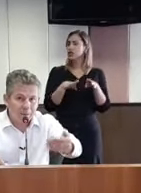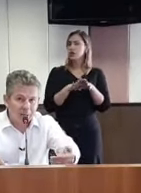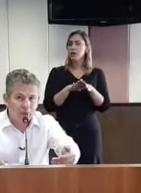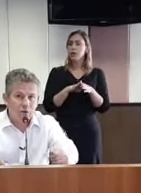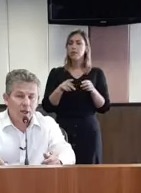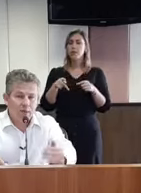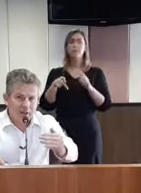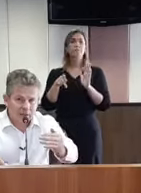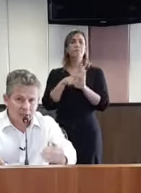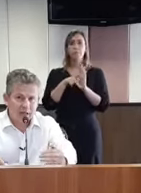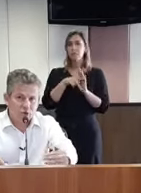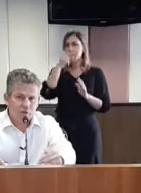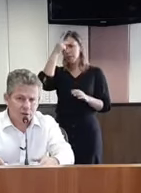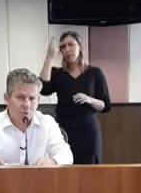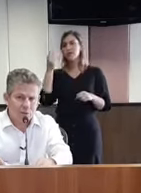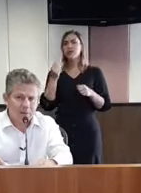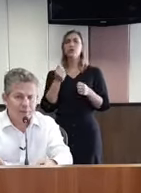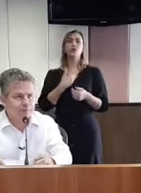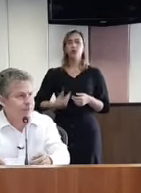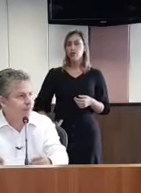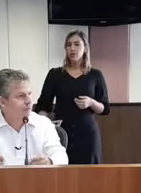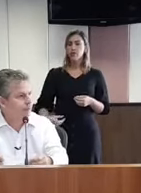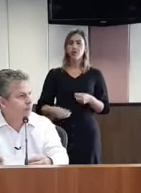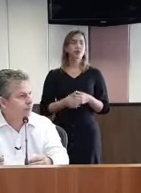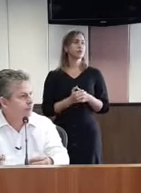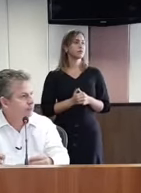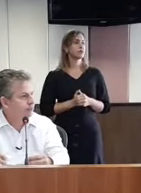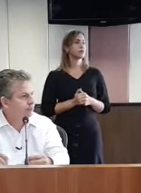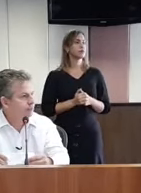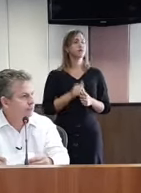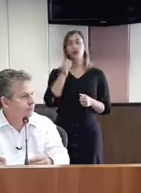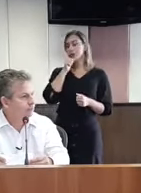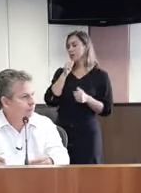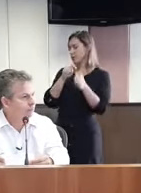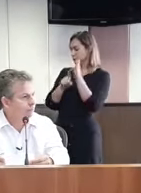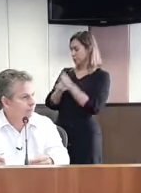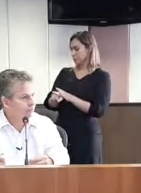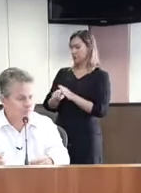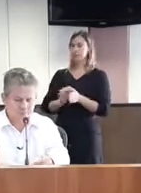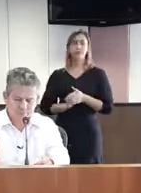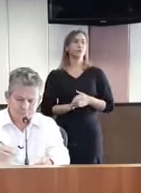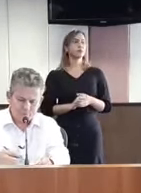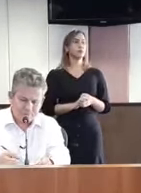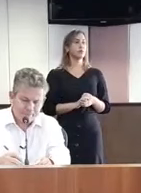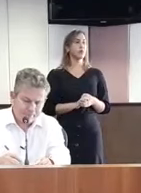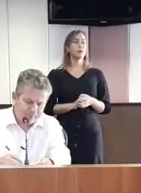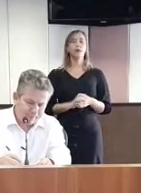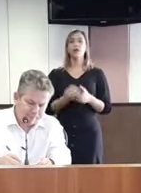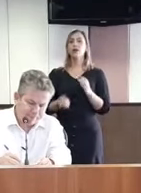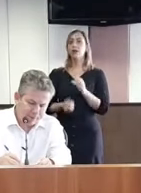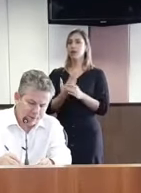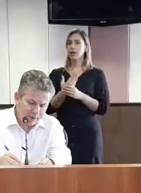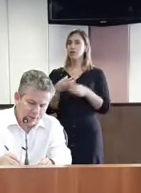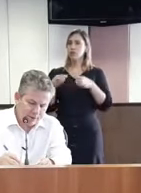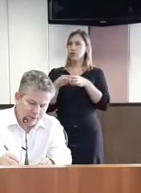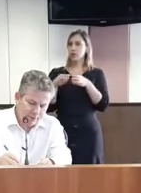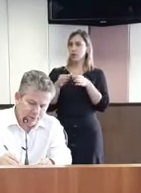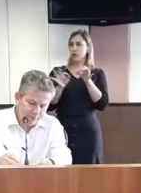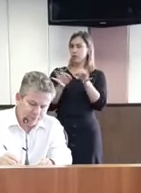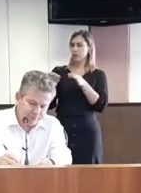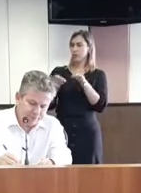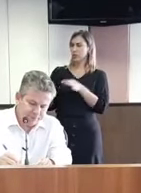governo trabalhando para tentar resolver esse problema. Bárbara Fontes, do site BBF. Desde a criação do gabinete de situação, os casos